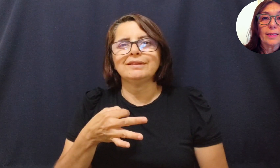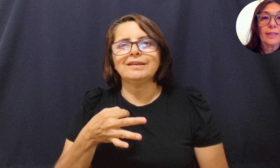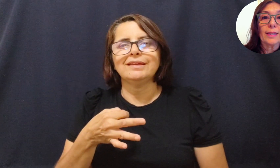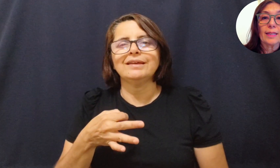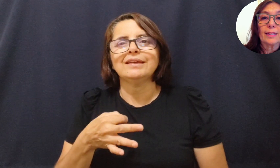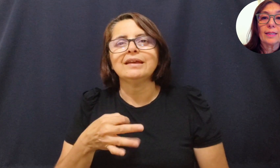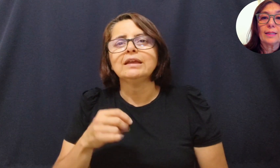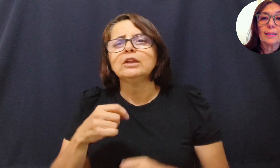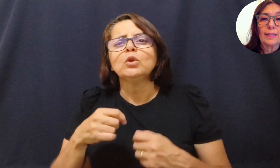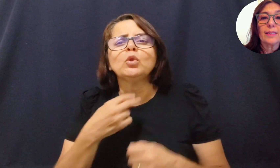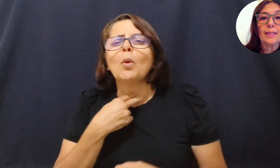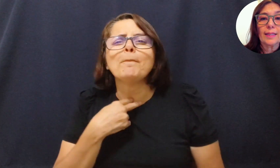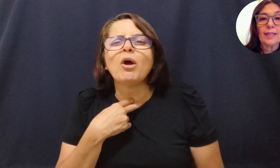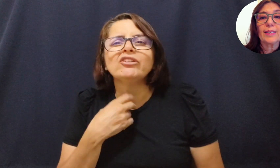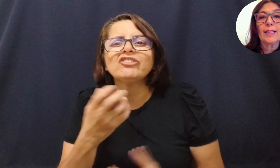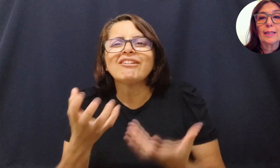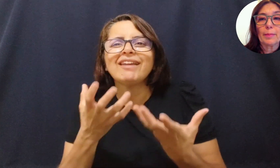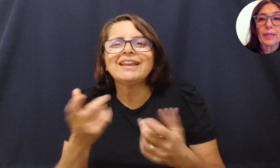compreender